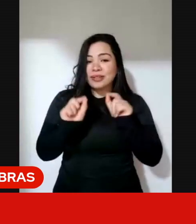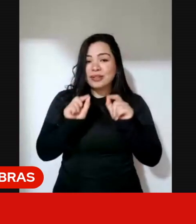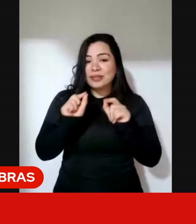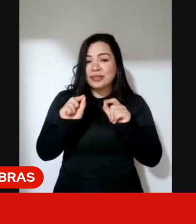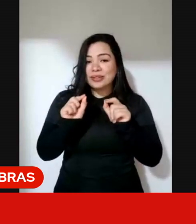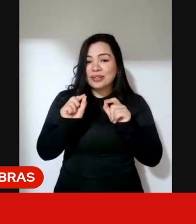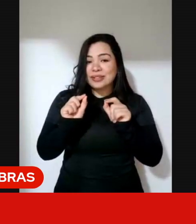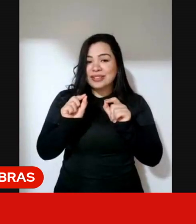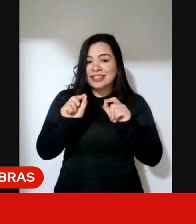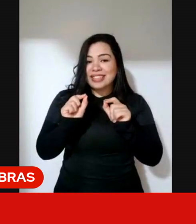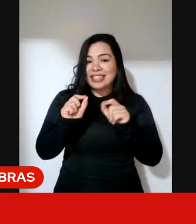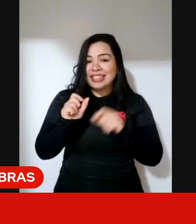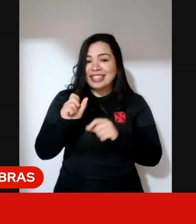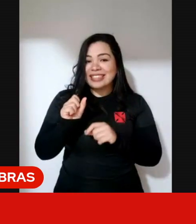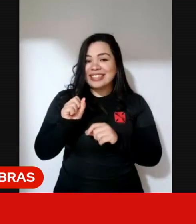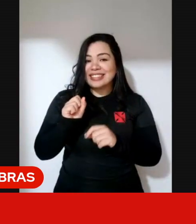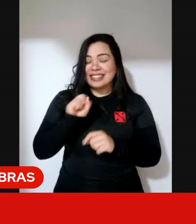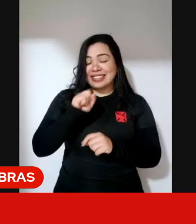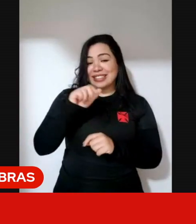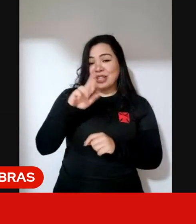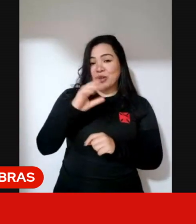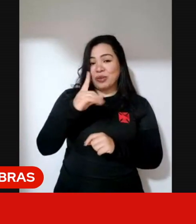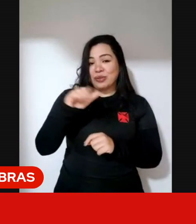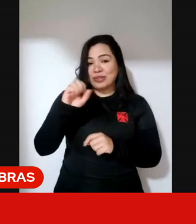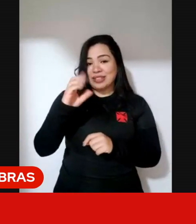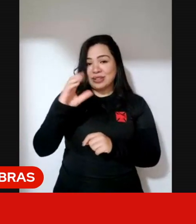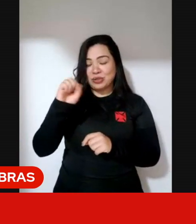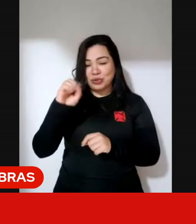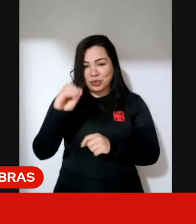saudações vascaínas, casaca.